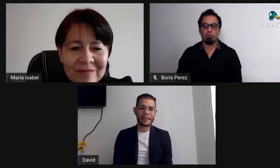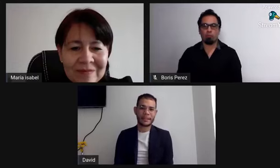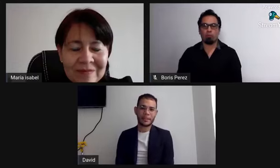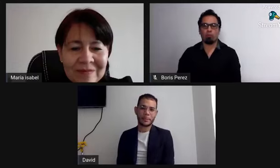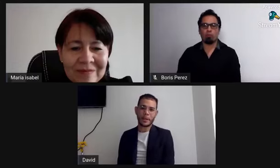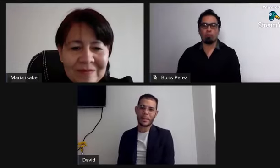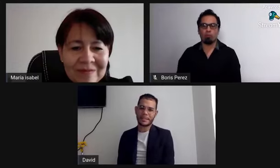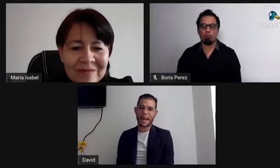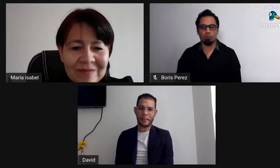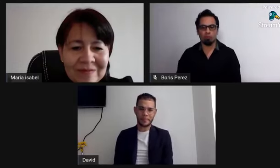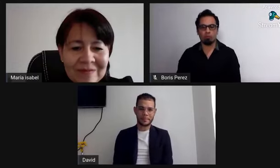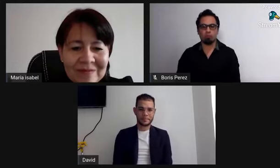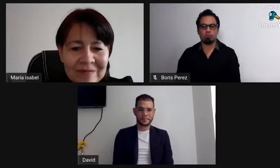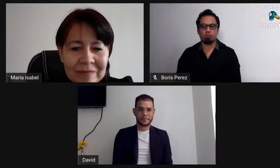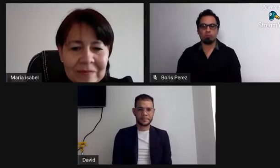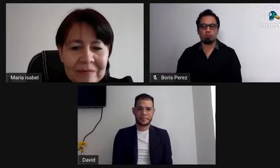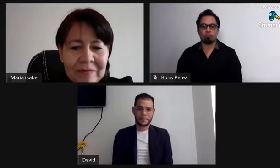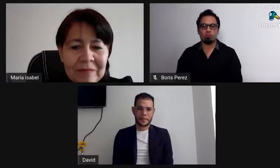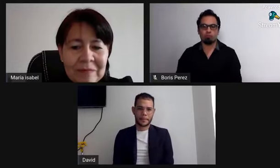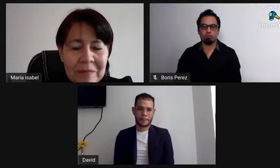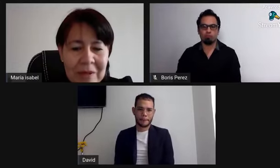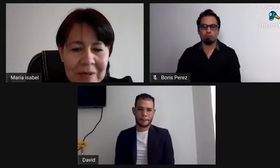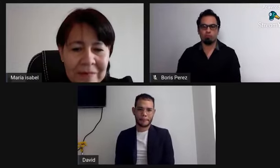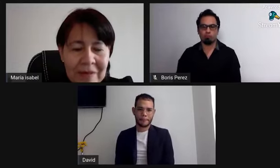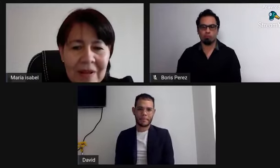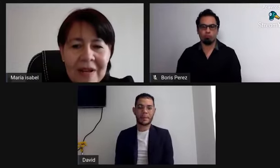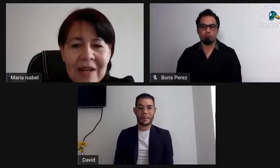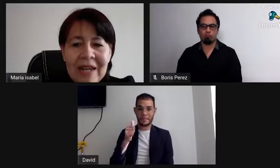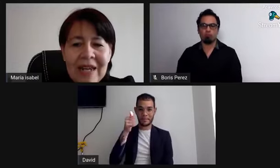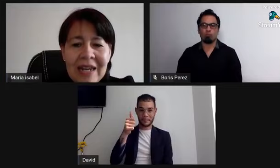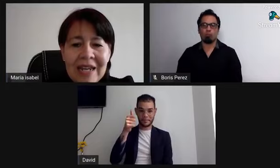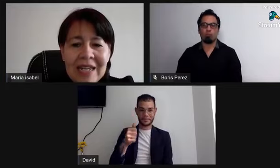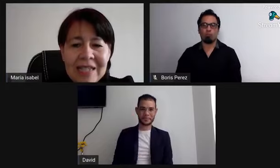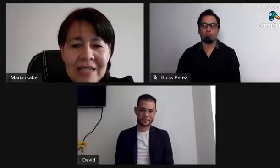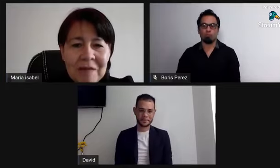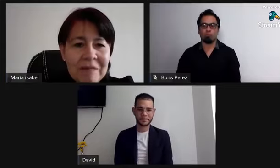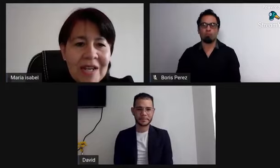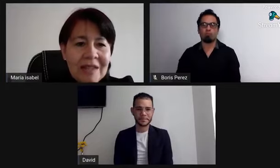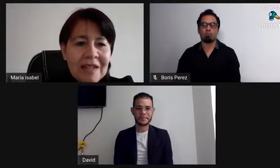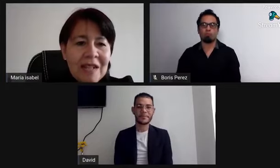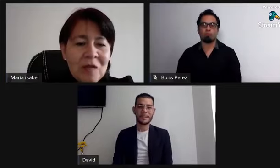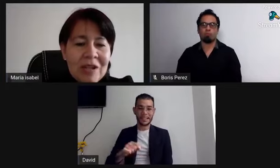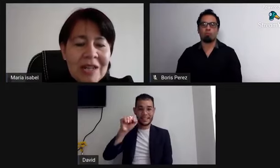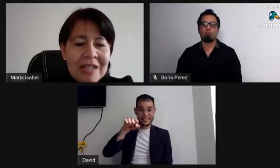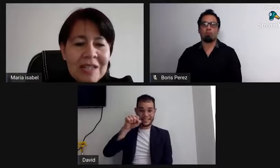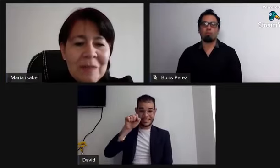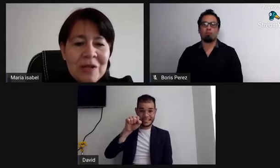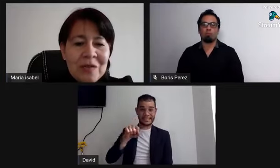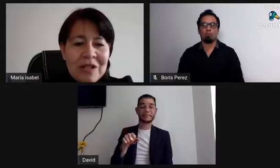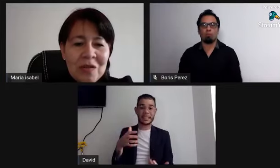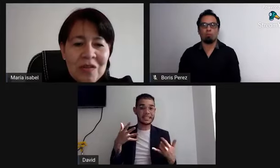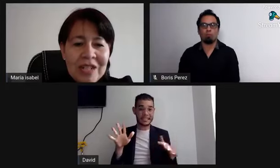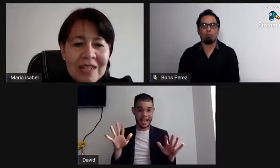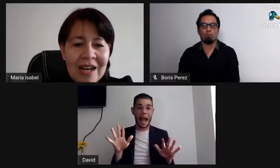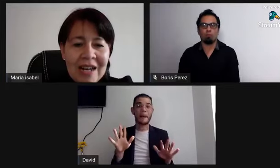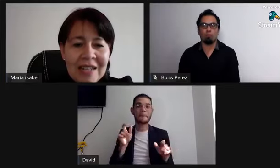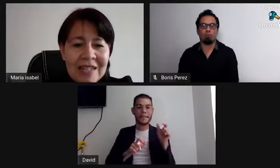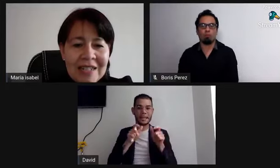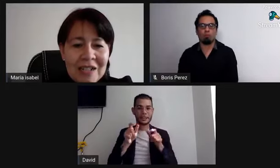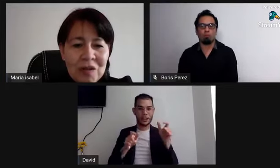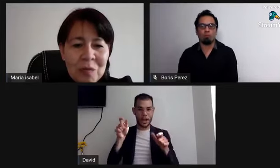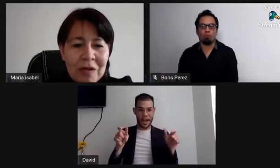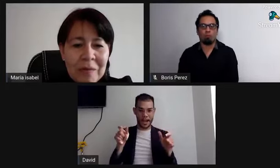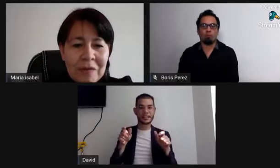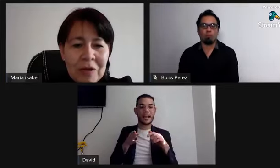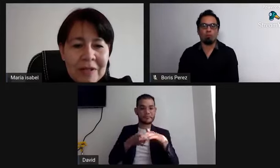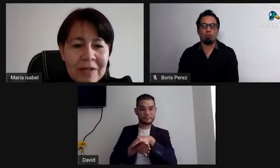preguntas a través del grupo de WhatsApp. Bien. Sí, ya tenemos a 13 personas conectadas